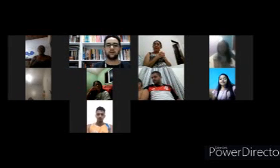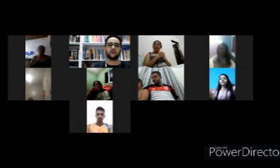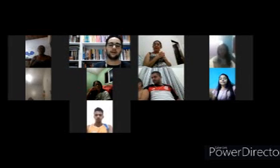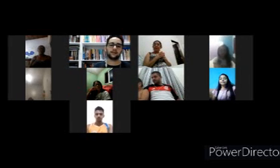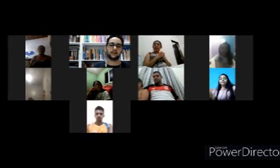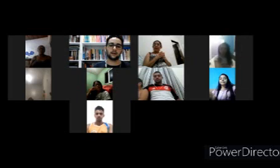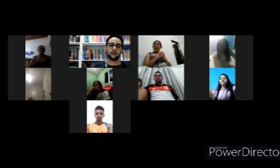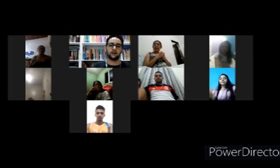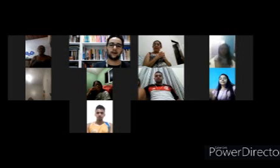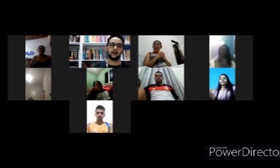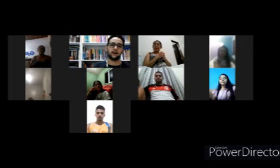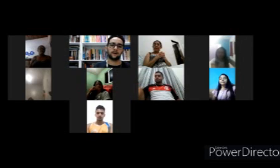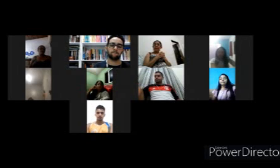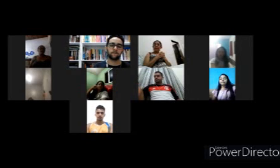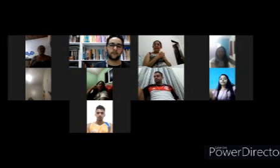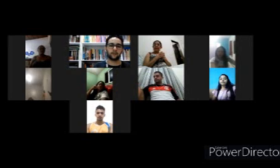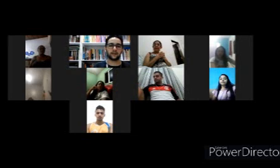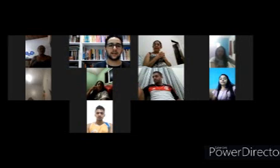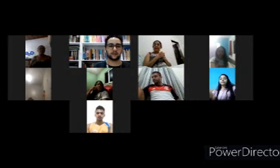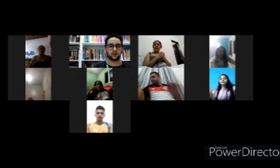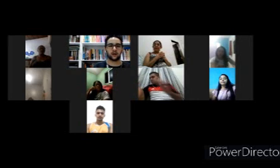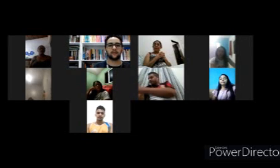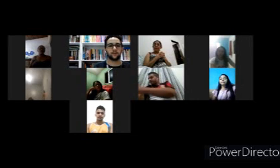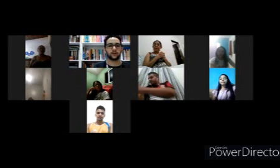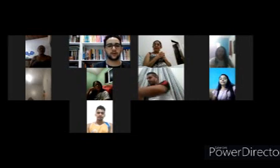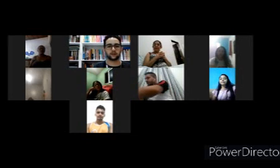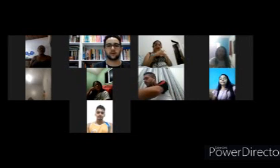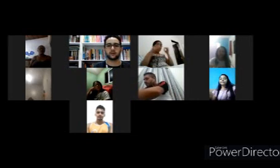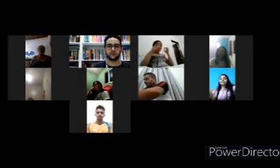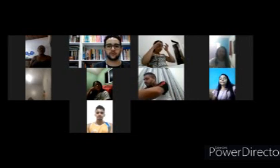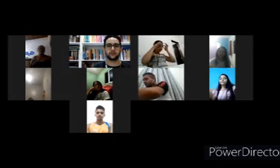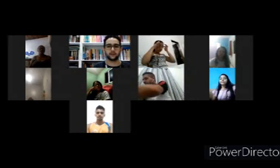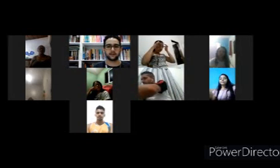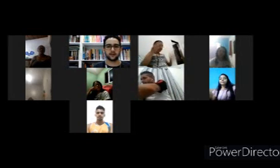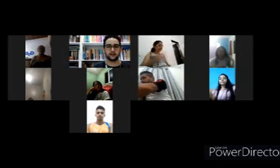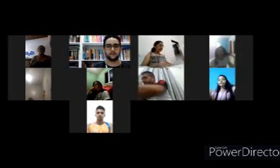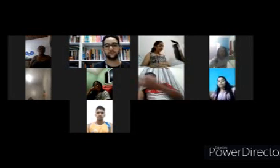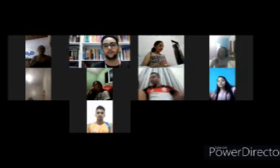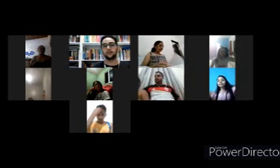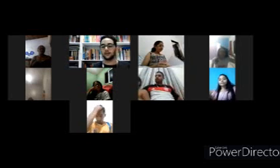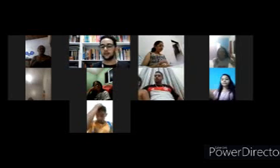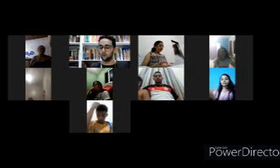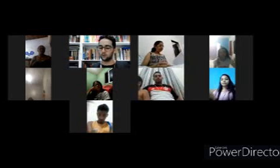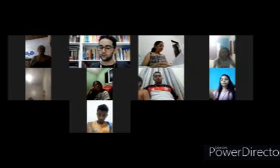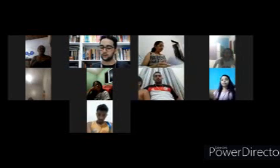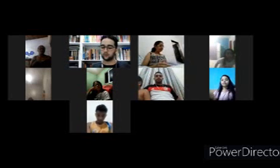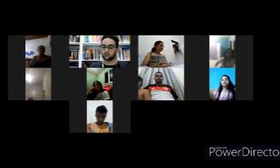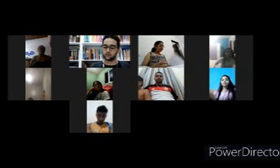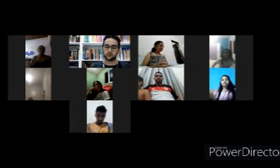vai ser materiais escolares, a parte da escola que a gente viu semana passada. E hoje eu trouxe